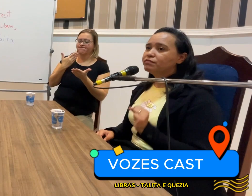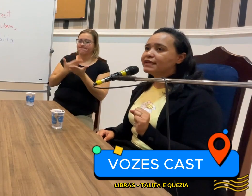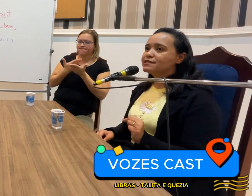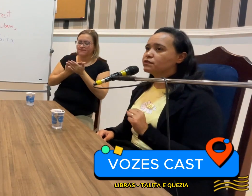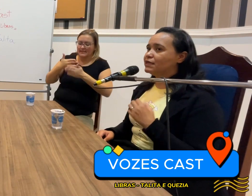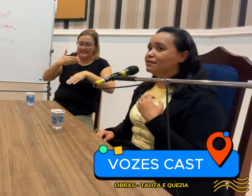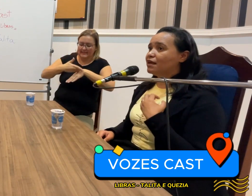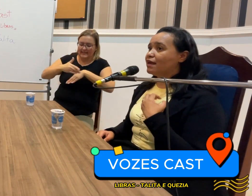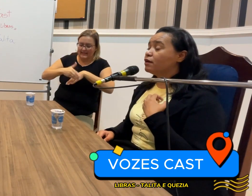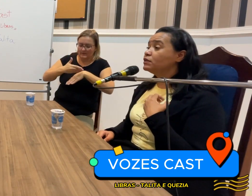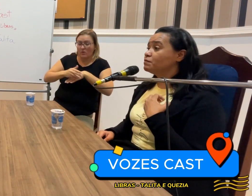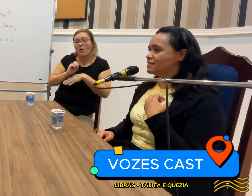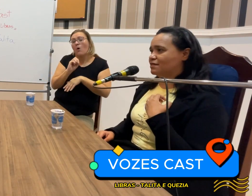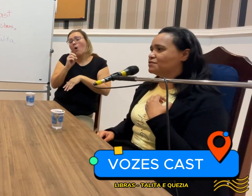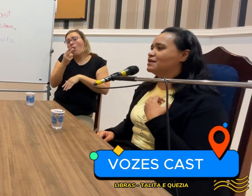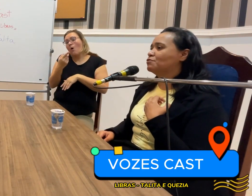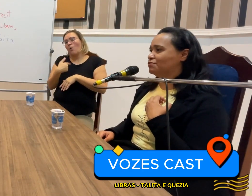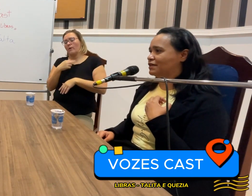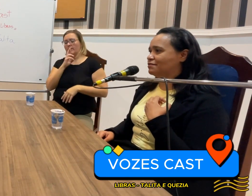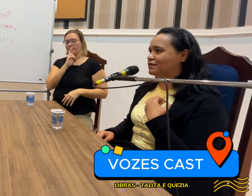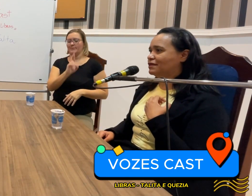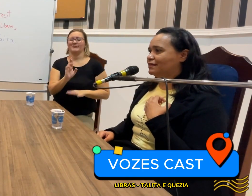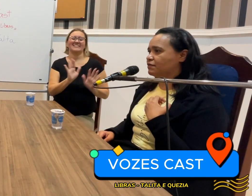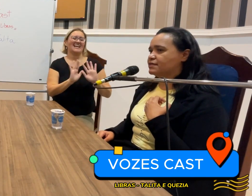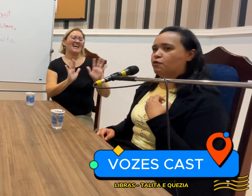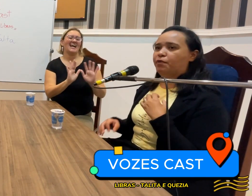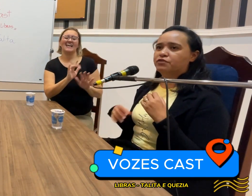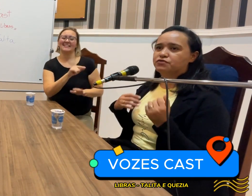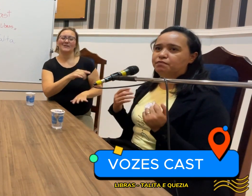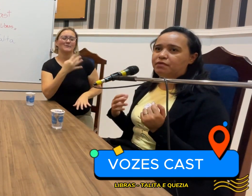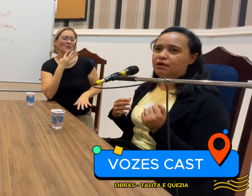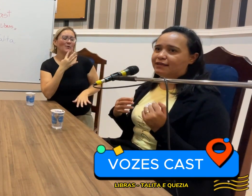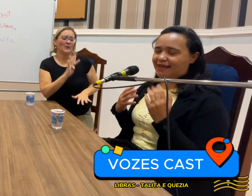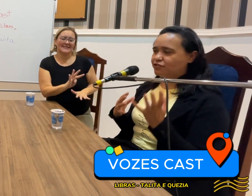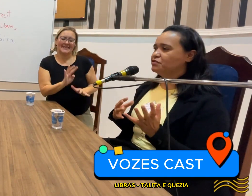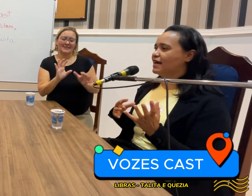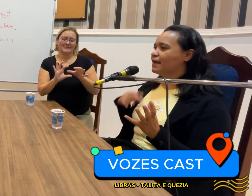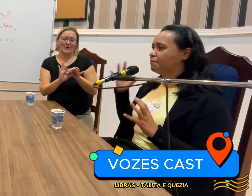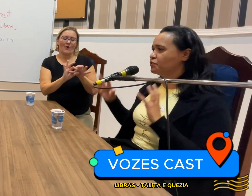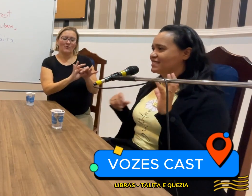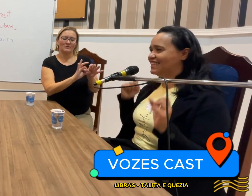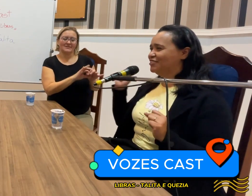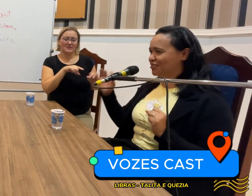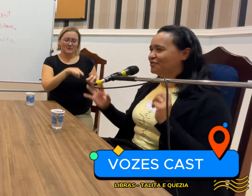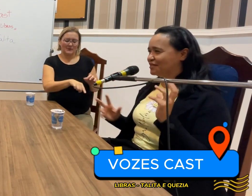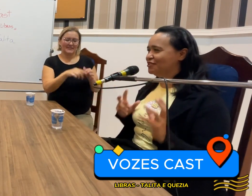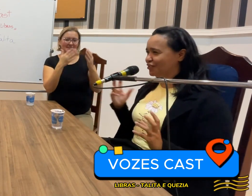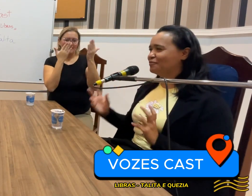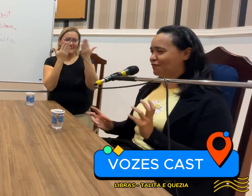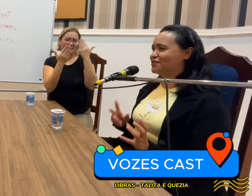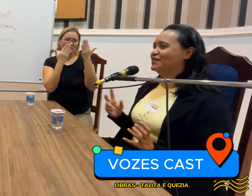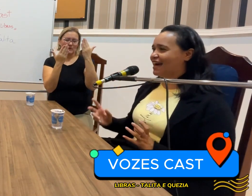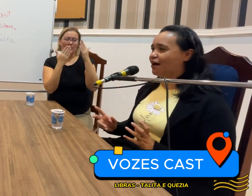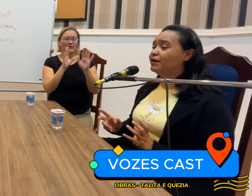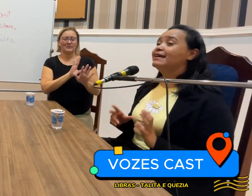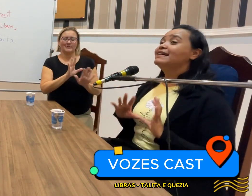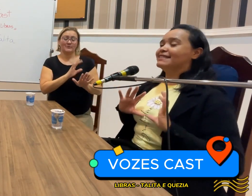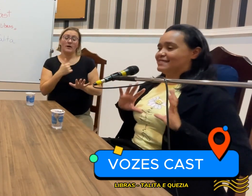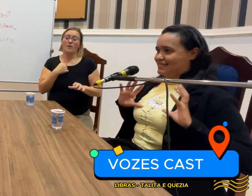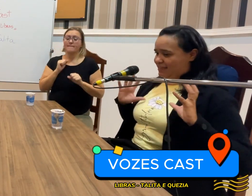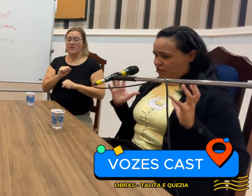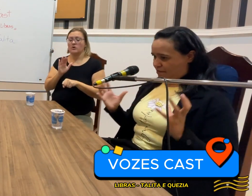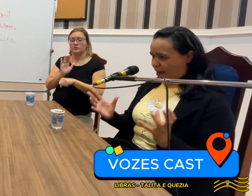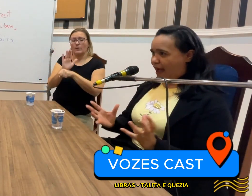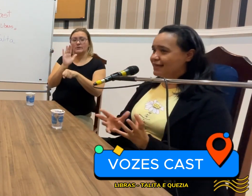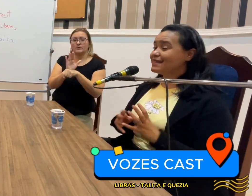um contexto que eu não me sinto segura. Sim. Então, assim, eu posso até ajudar na busca, né, de outro profissional